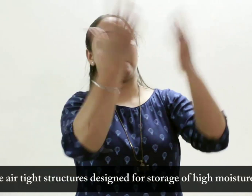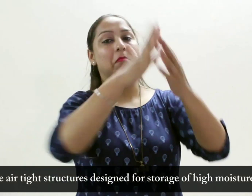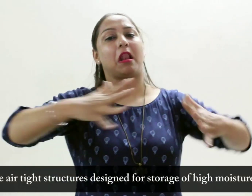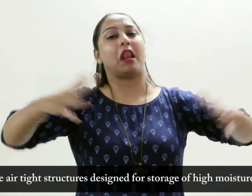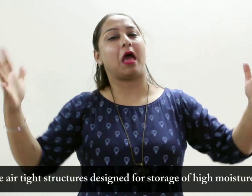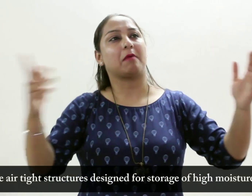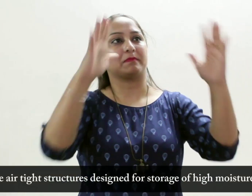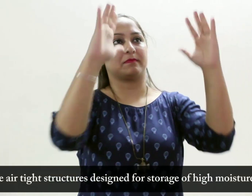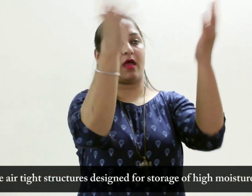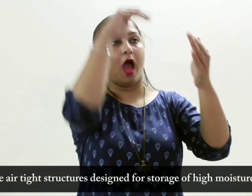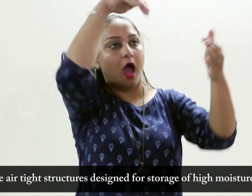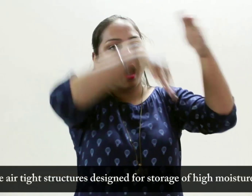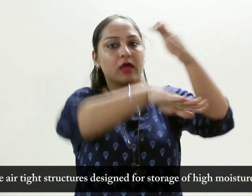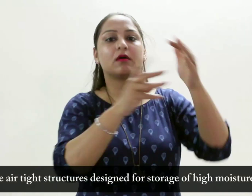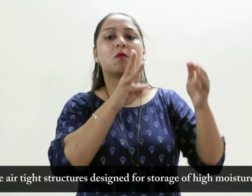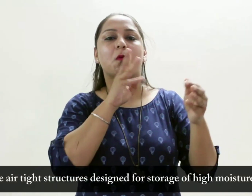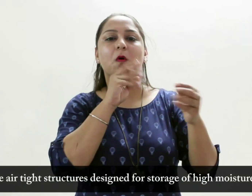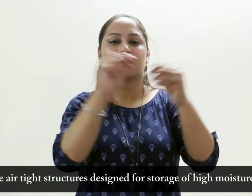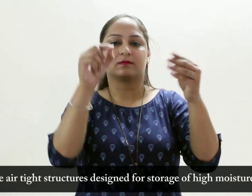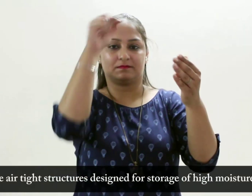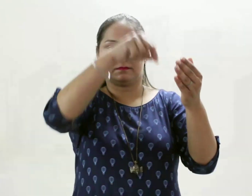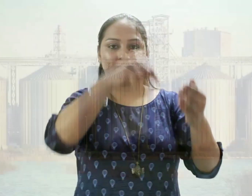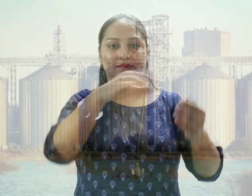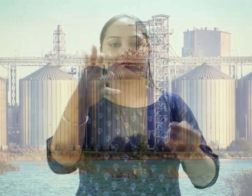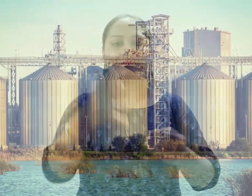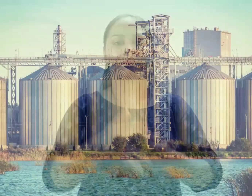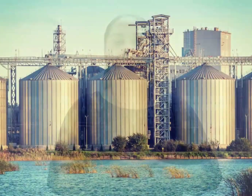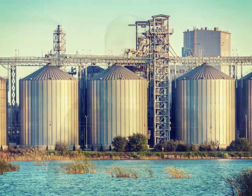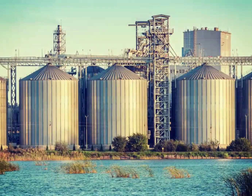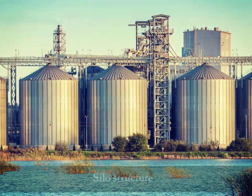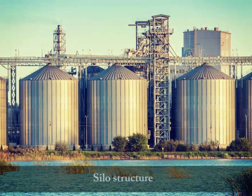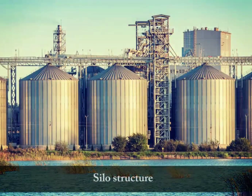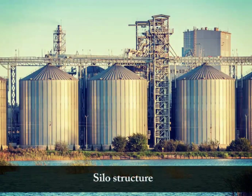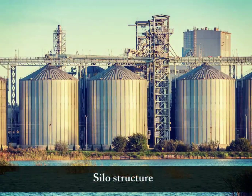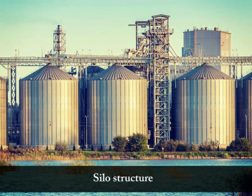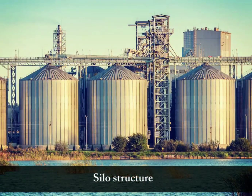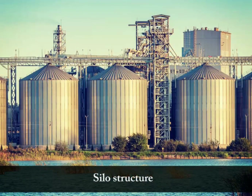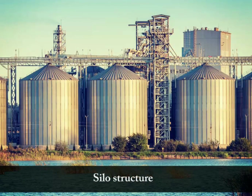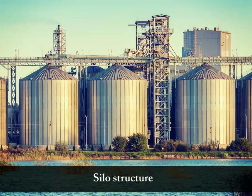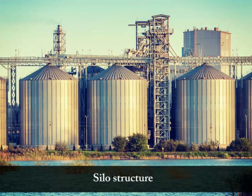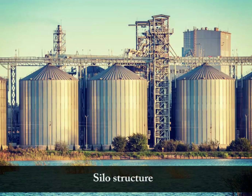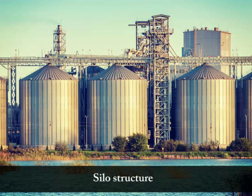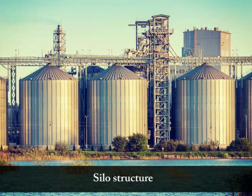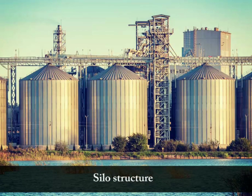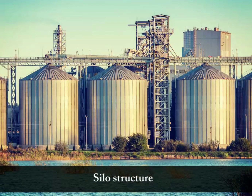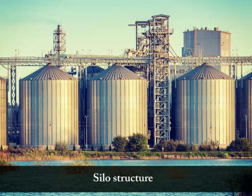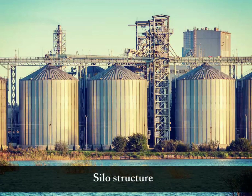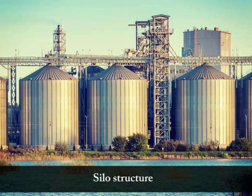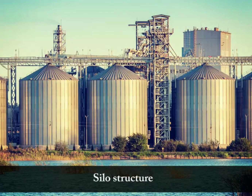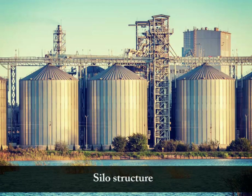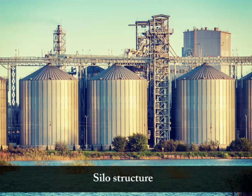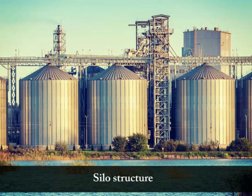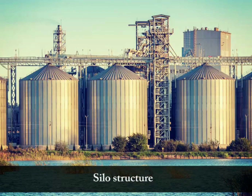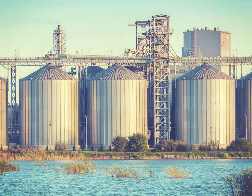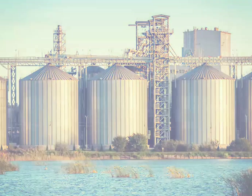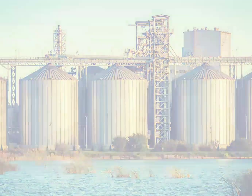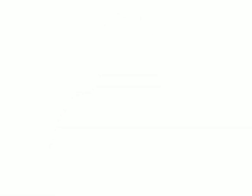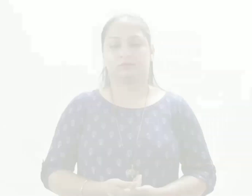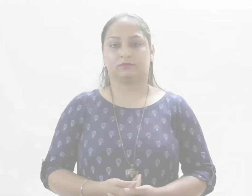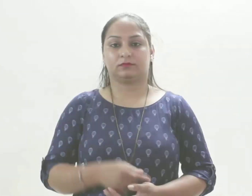सीधा सिलॉस। साइलो संरचना। साइलेज में 60 से 70% नमी होती है और यह पशुधन के